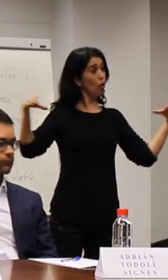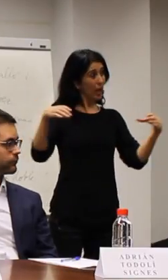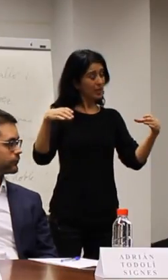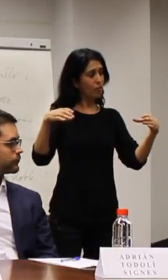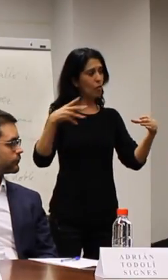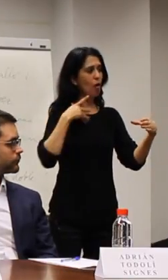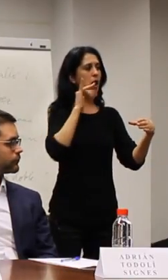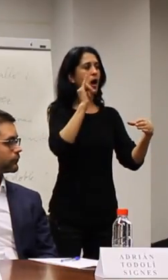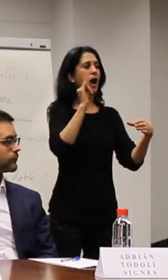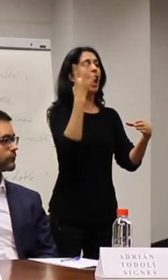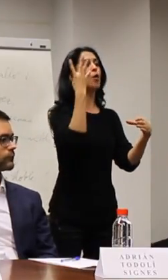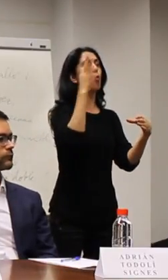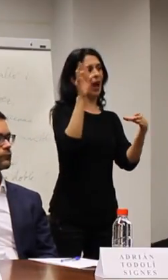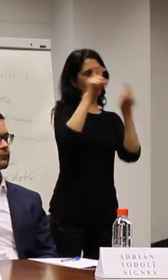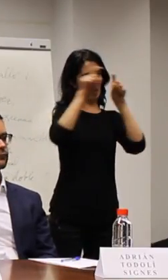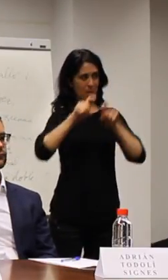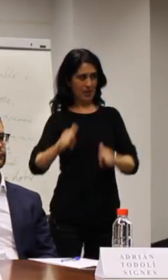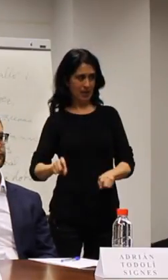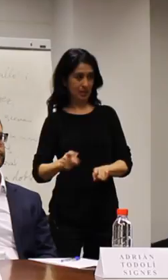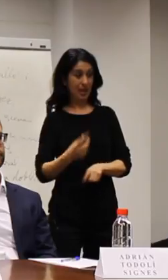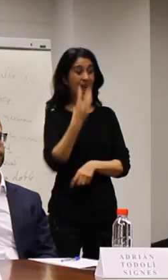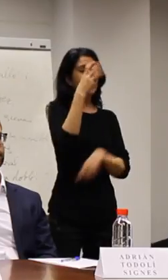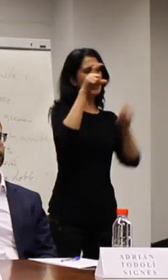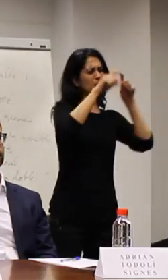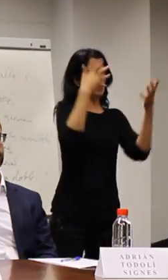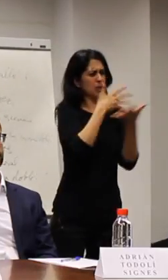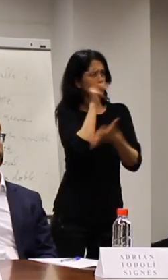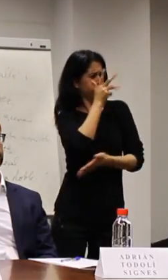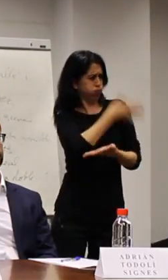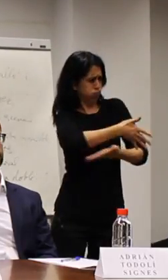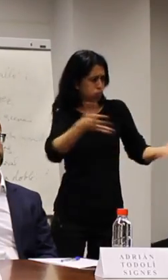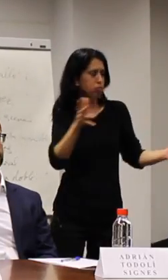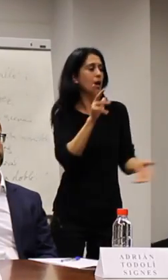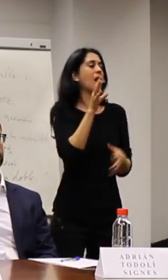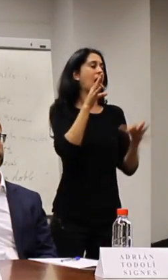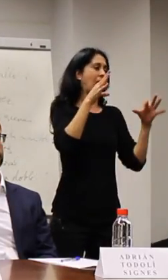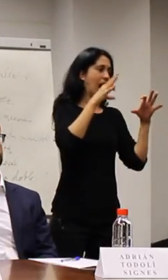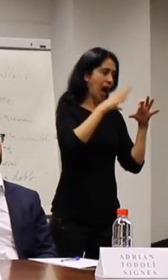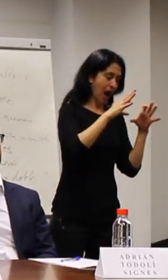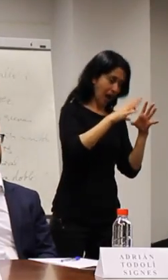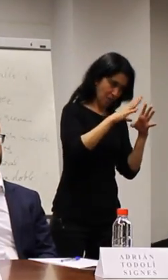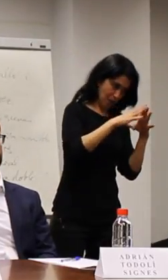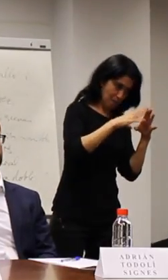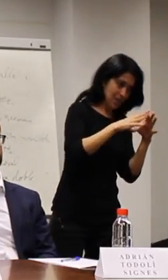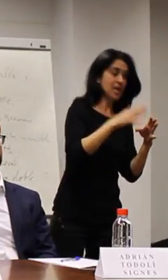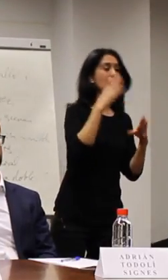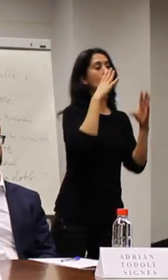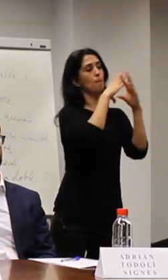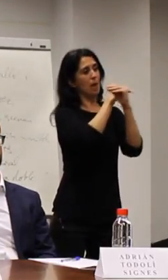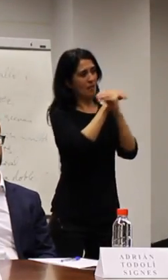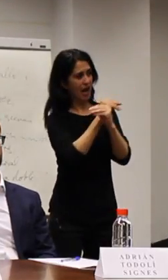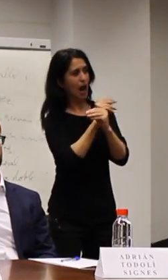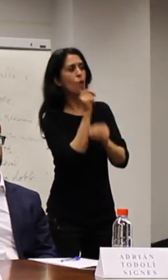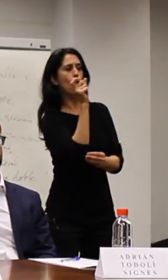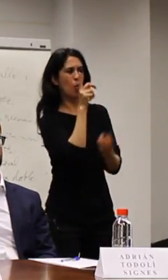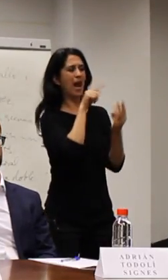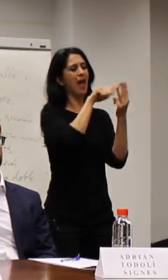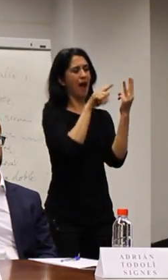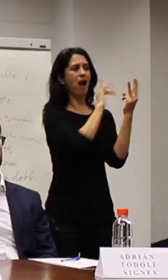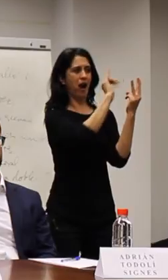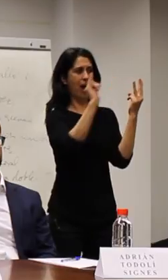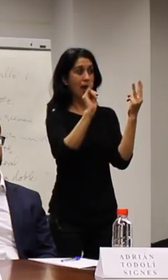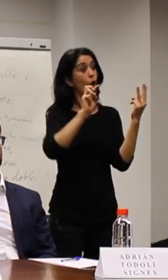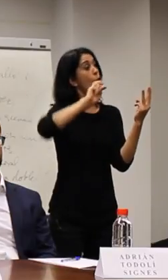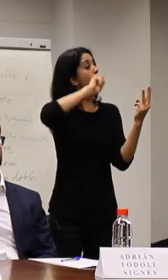y solamente 3 son de las grandes. Es decir, por supuesto está Airbnb, está BlaBlaCar, está Uber, pero estamos hablando de muchas plataformas muy